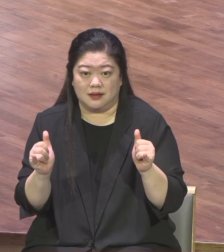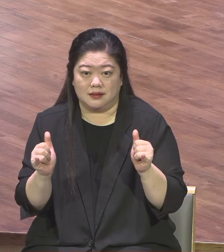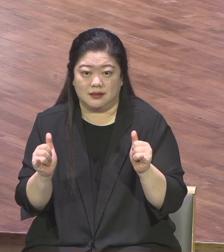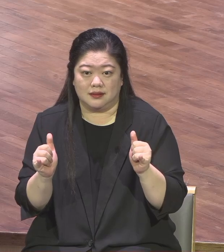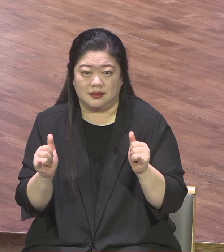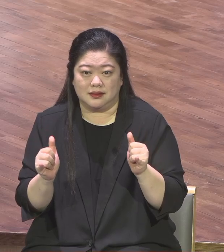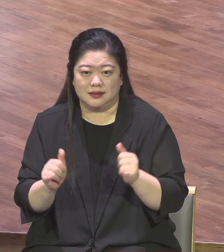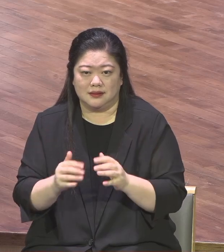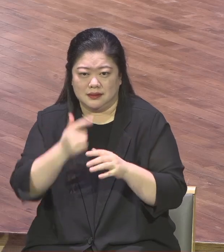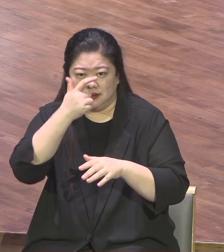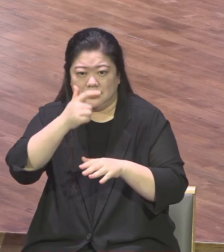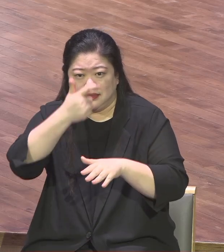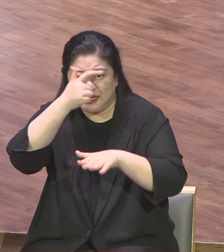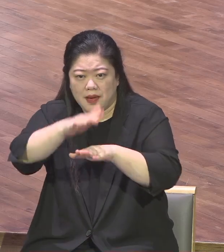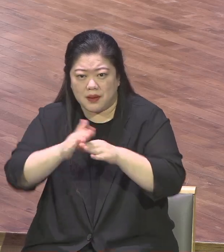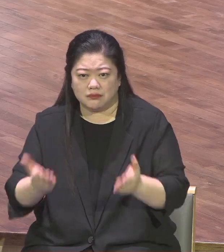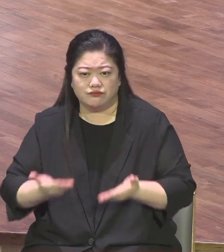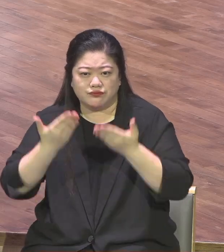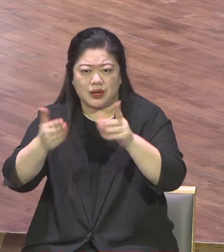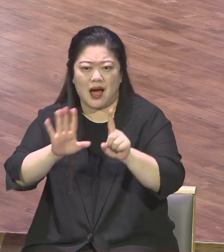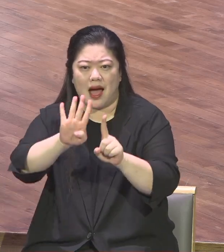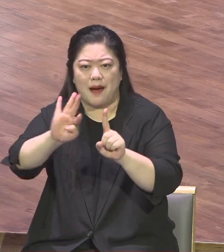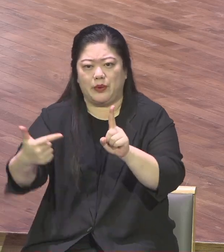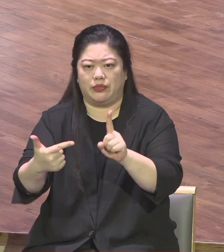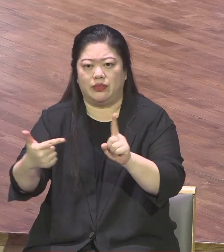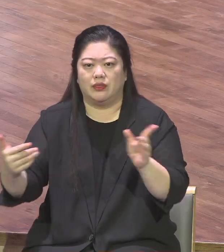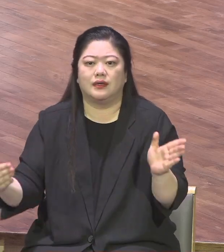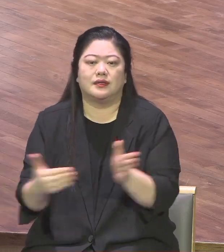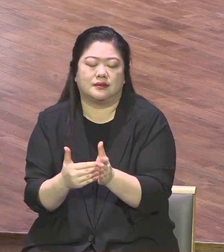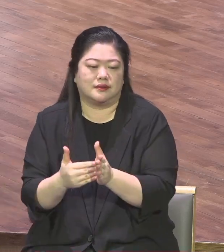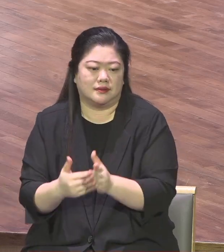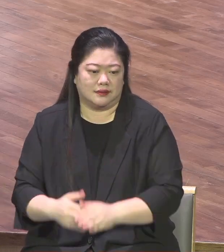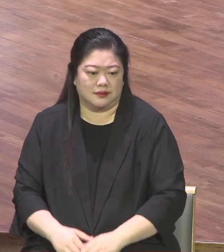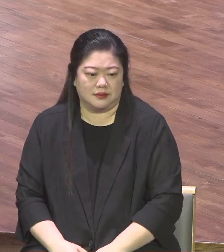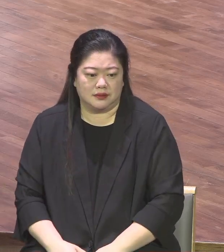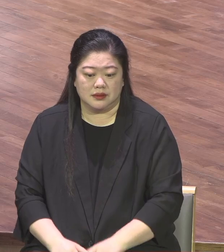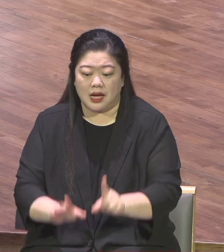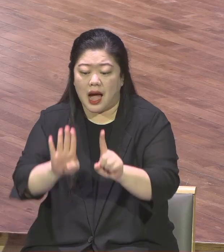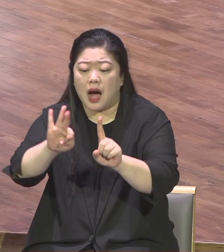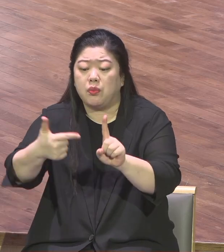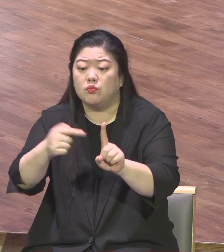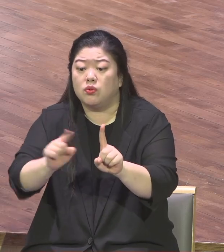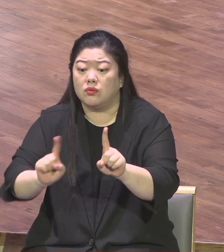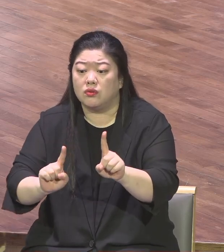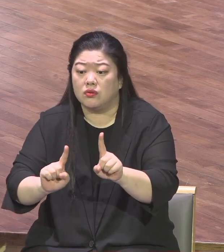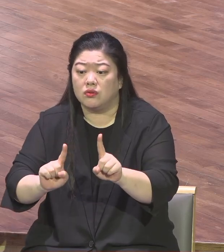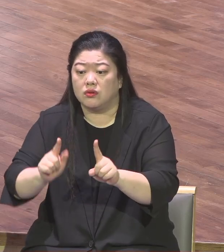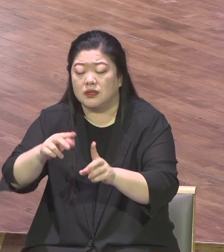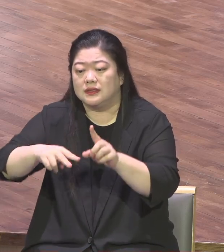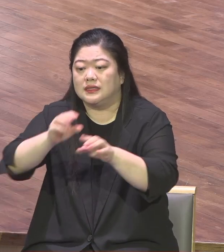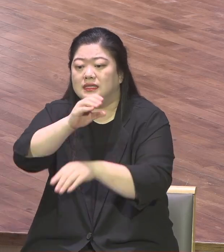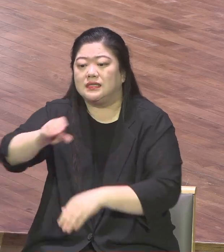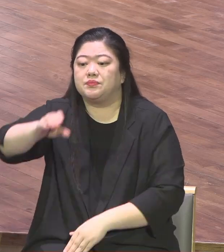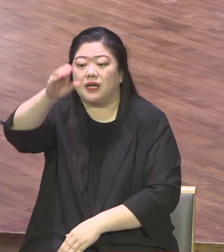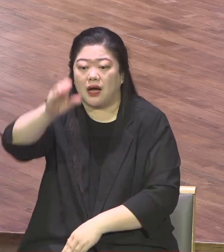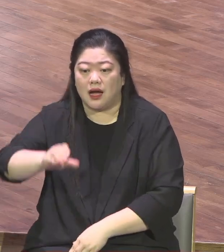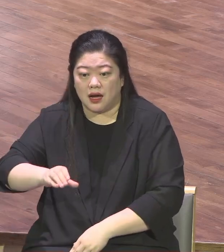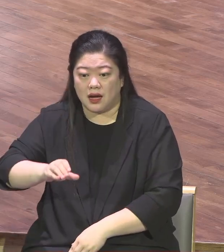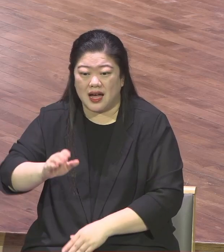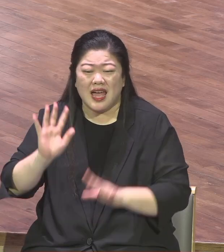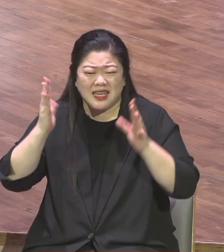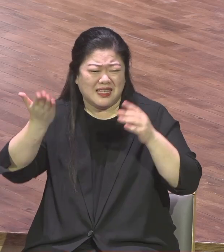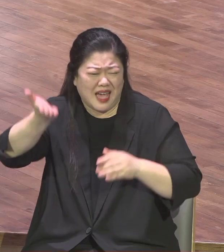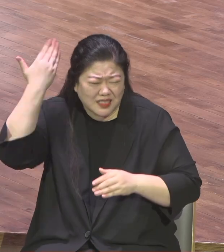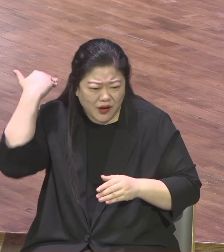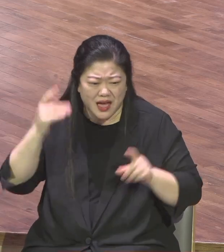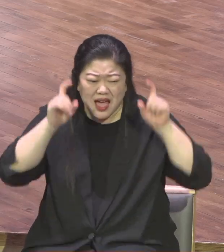번의 제사로 영원히 온전하게 하셨느니라. 한 번 제사, 십자가 한 번 제사, 한 번 어린 양이 돼서 십자가에서